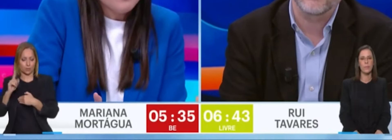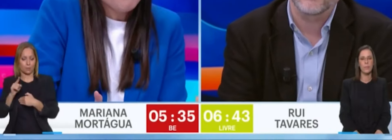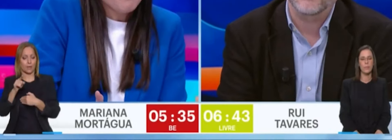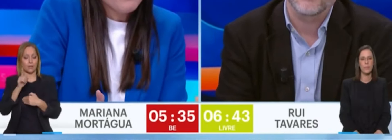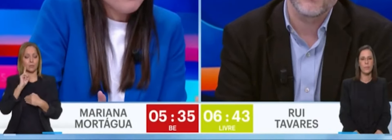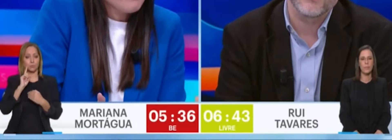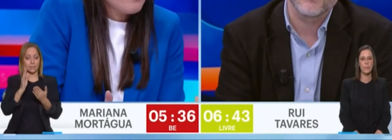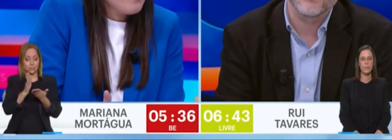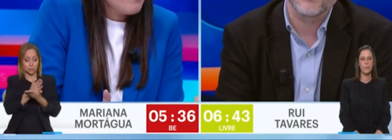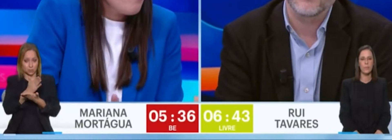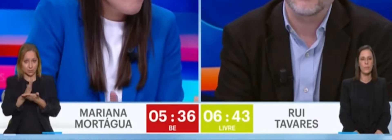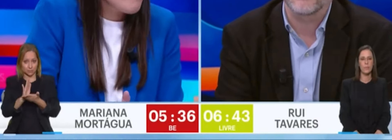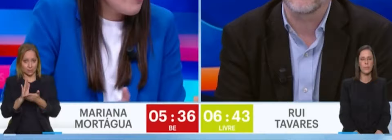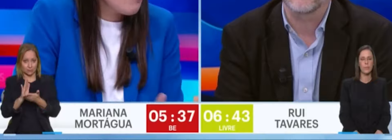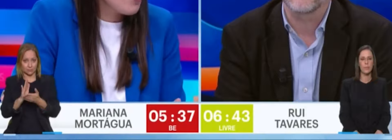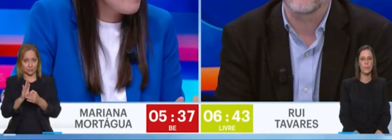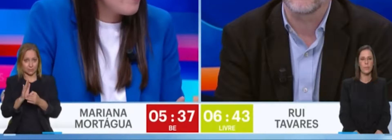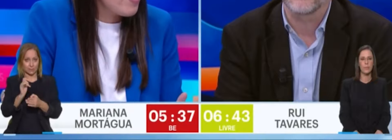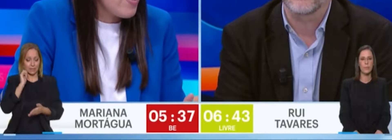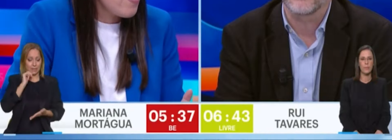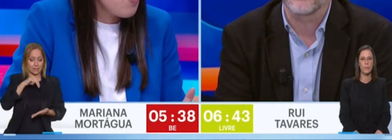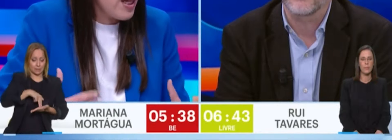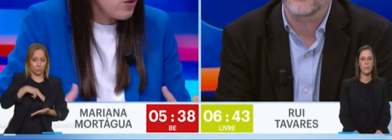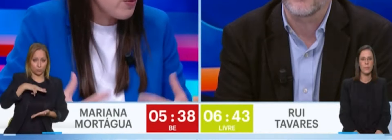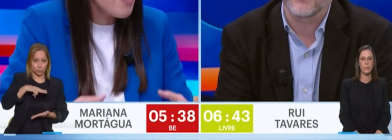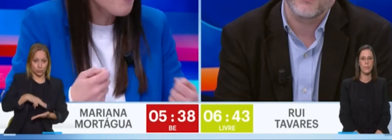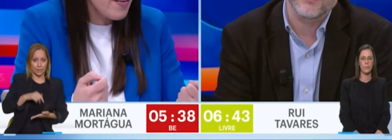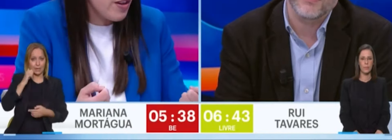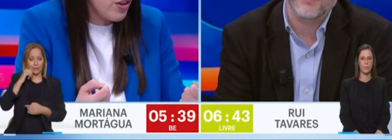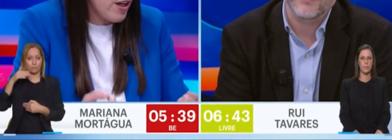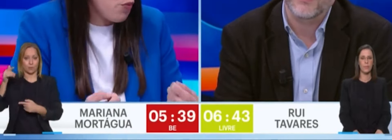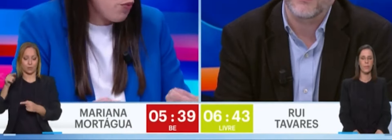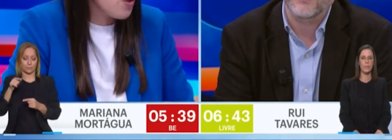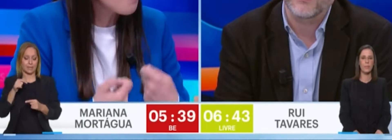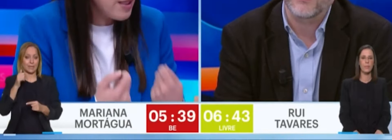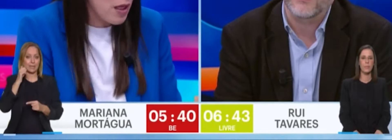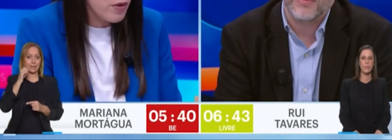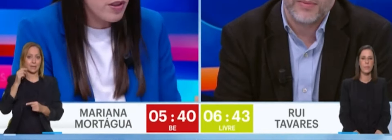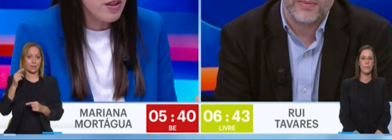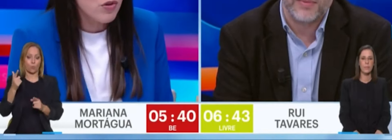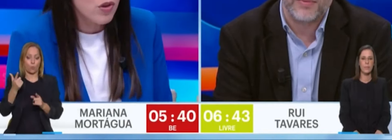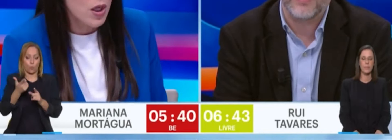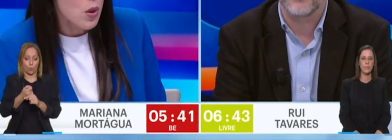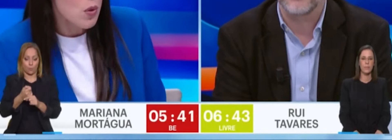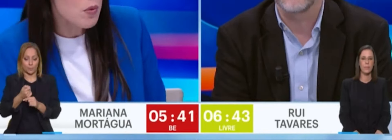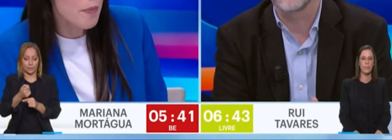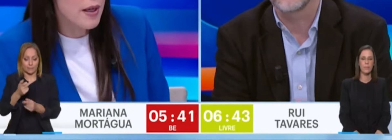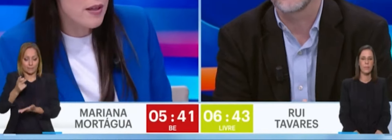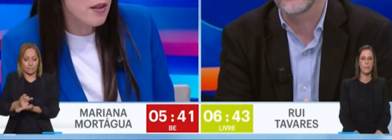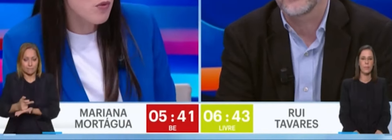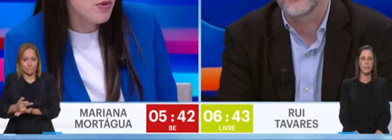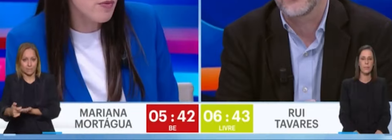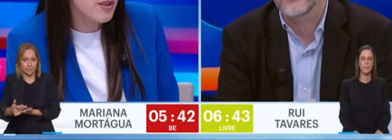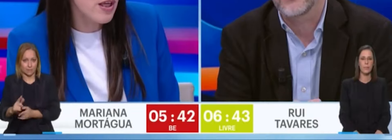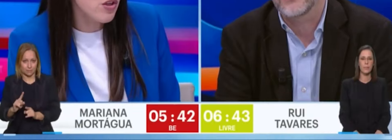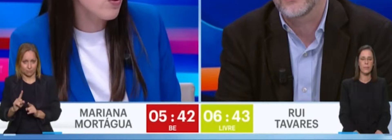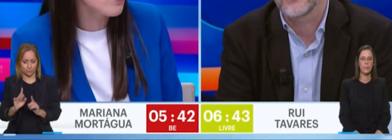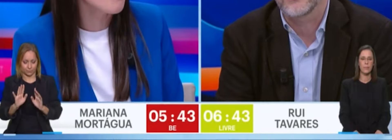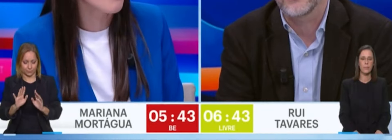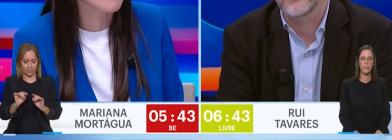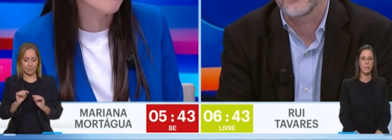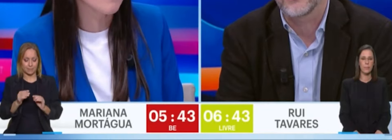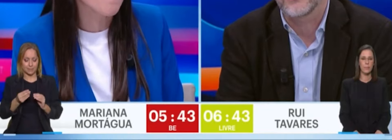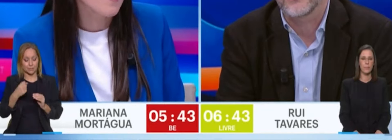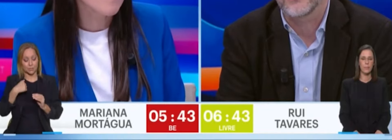isso que propõe que seja proibido venda de casas para quem não quer viver nas casas portanto para não residentes o que me parece é que uma sobretaxa não